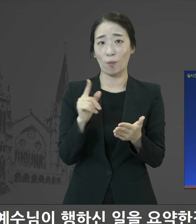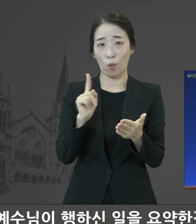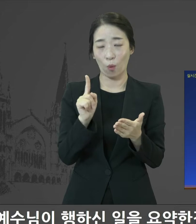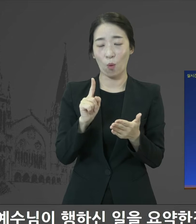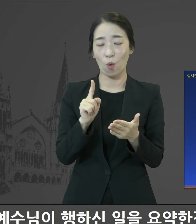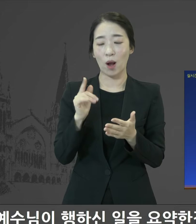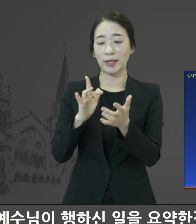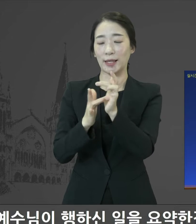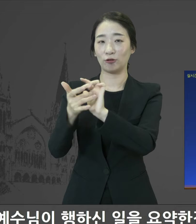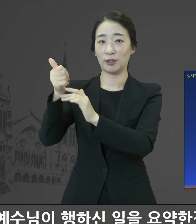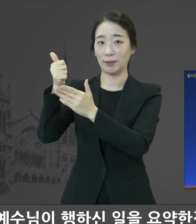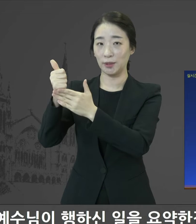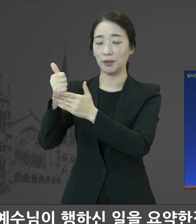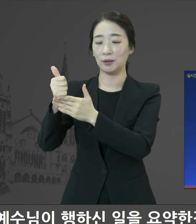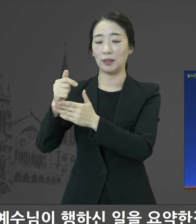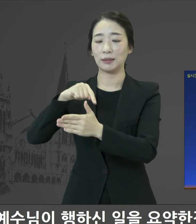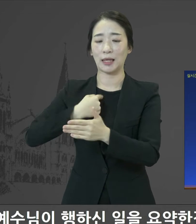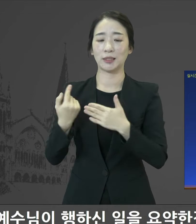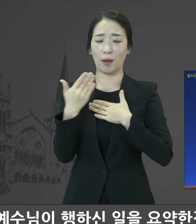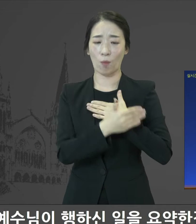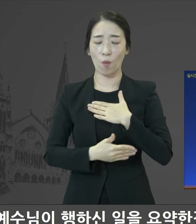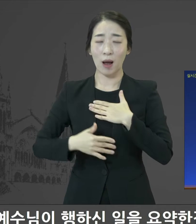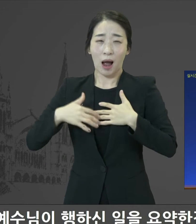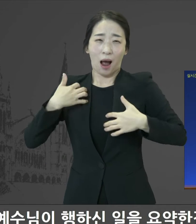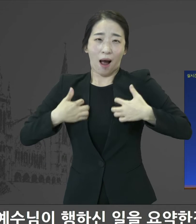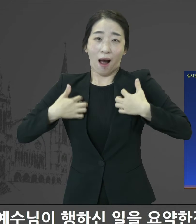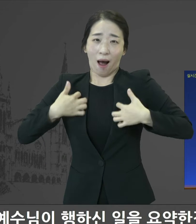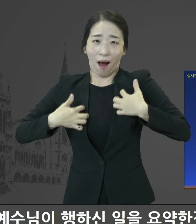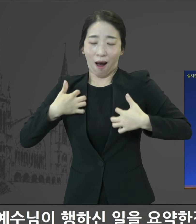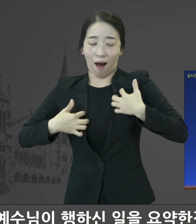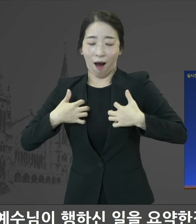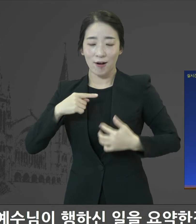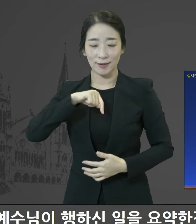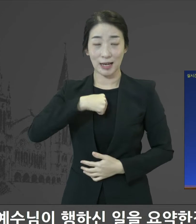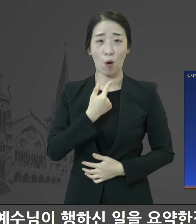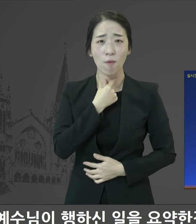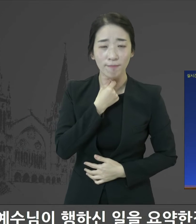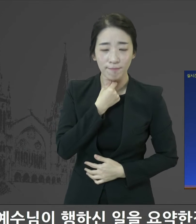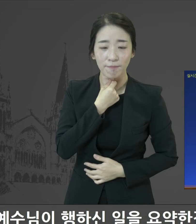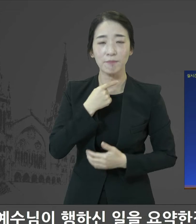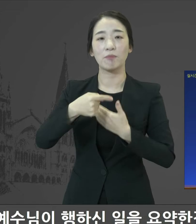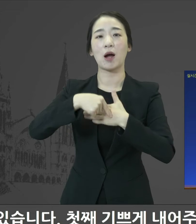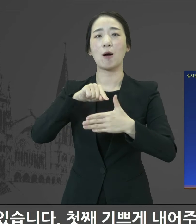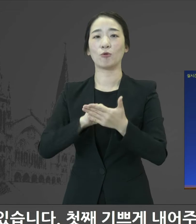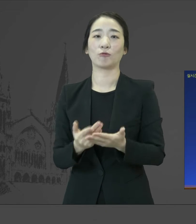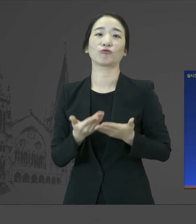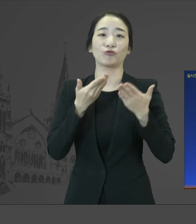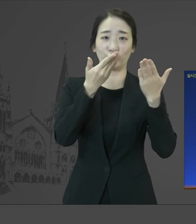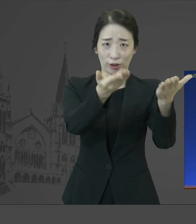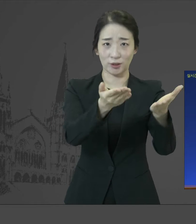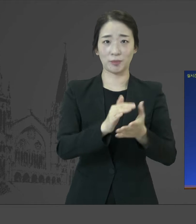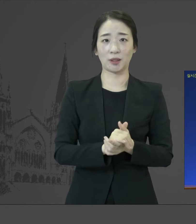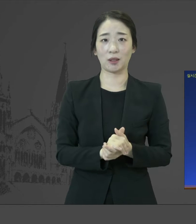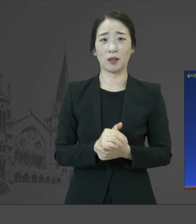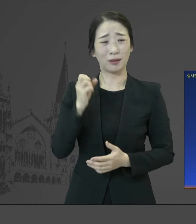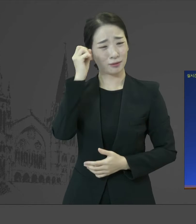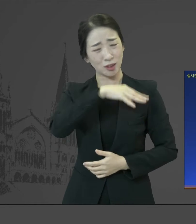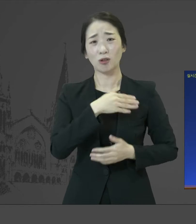내어주셨습니다. 자원해서 내어주셨습니다. 두 번째는 그냥 준 게